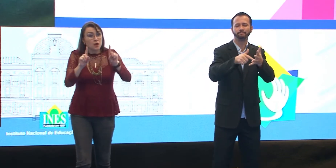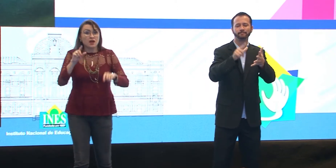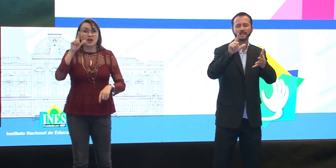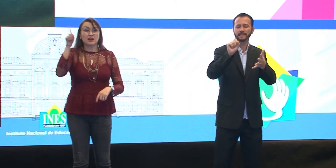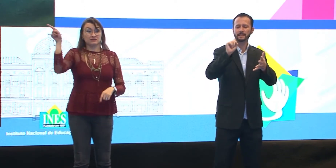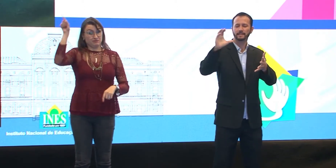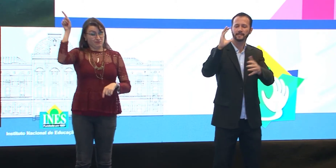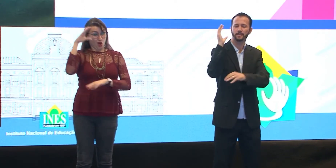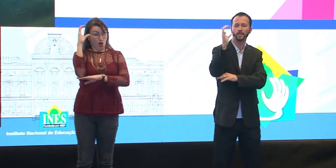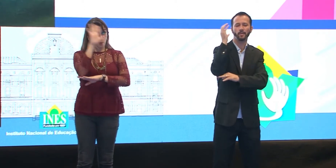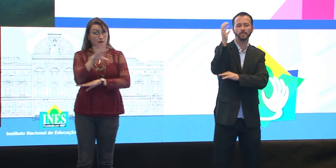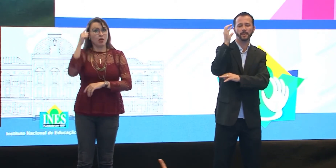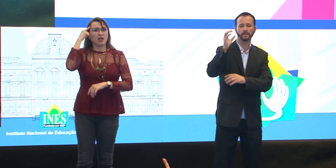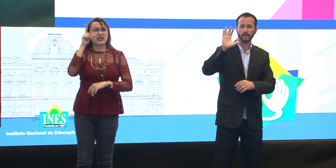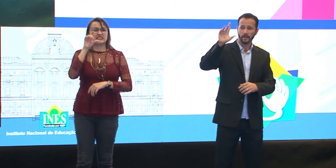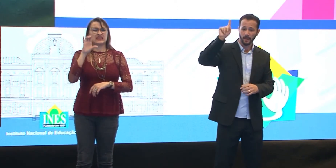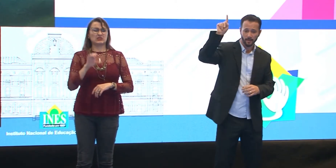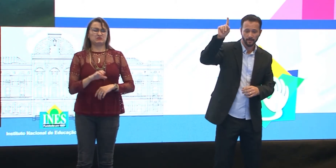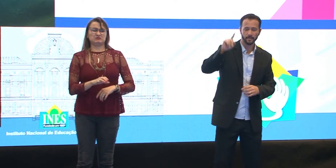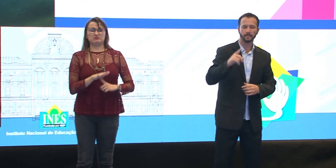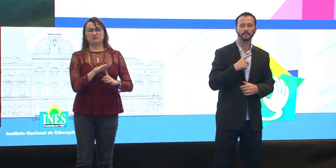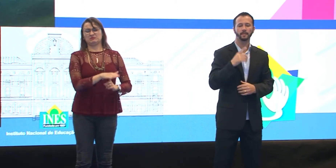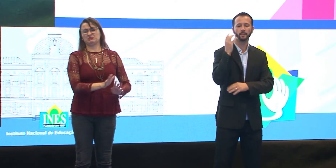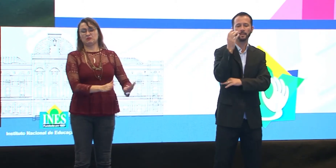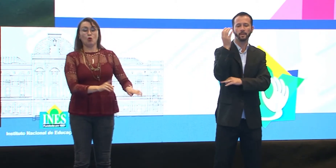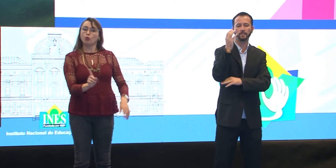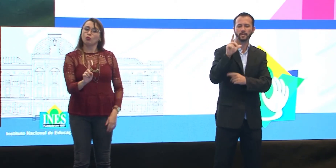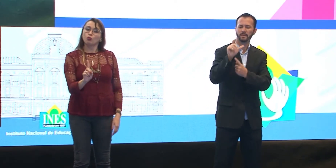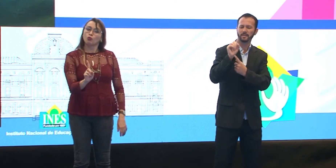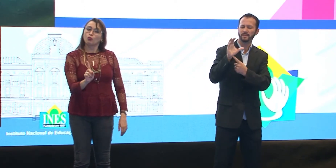é uma questão presente na Colômbia.